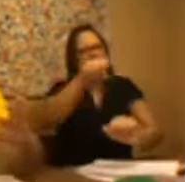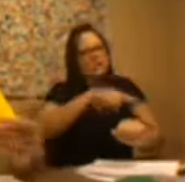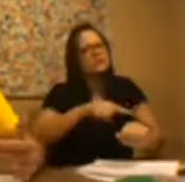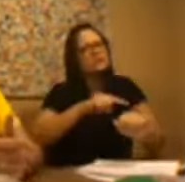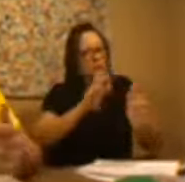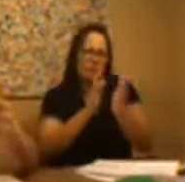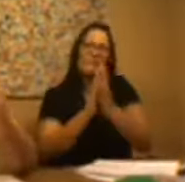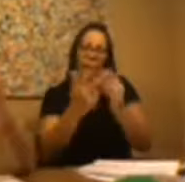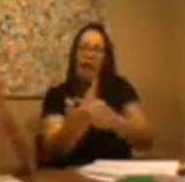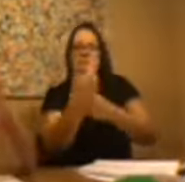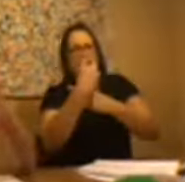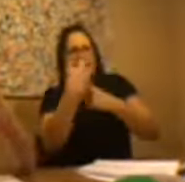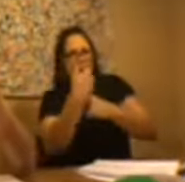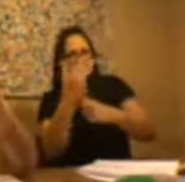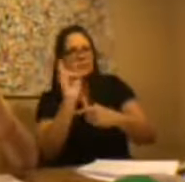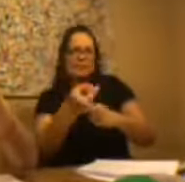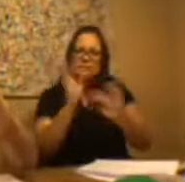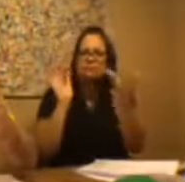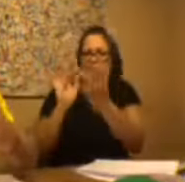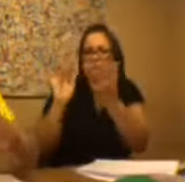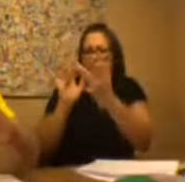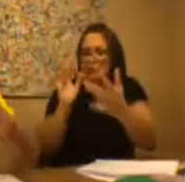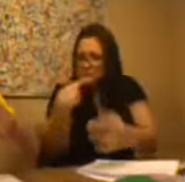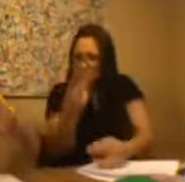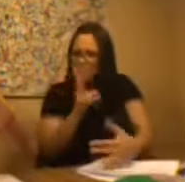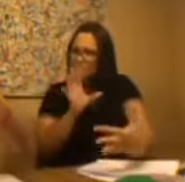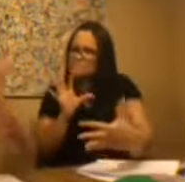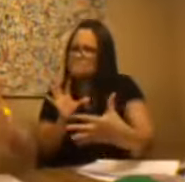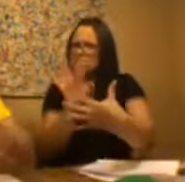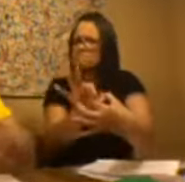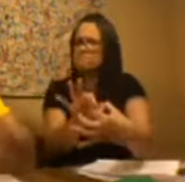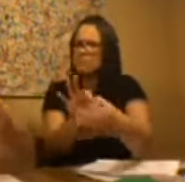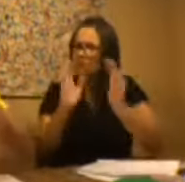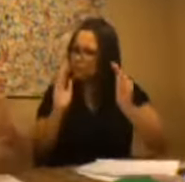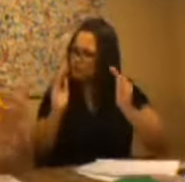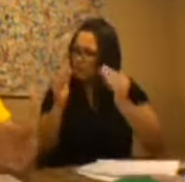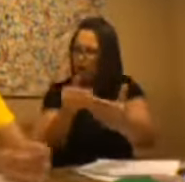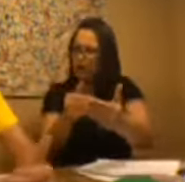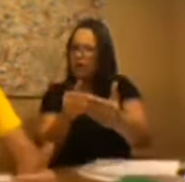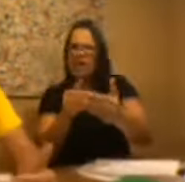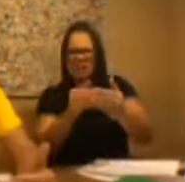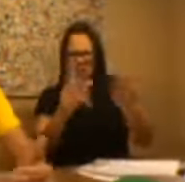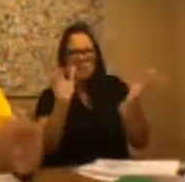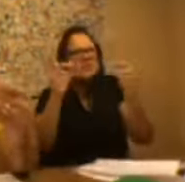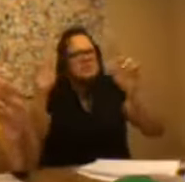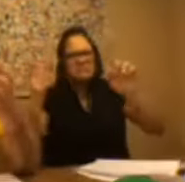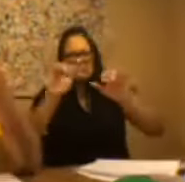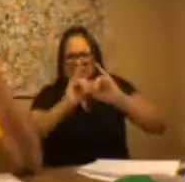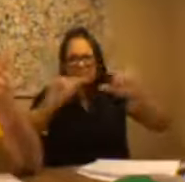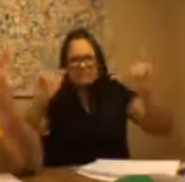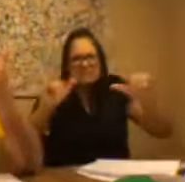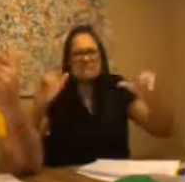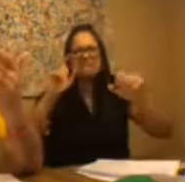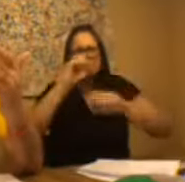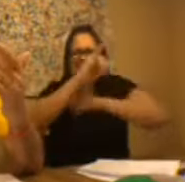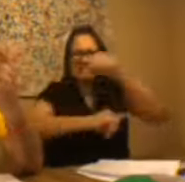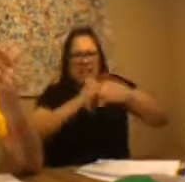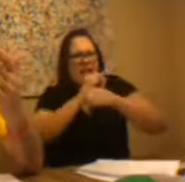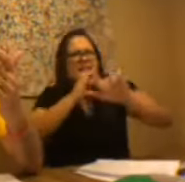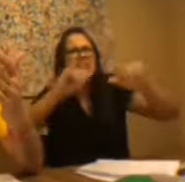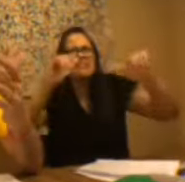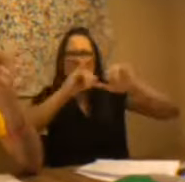ligado peço vamos nos manter unidos e focados combater fake news e dizer que os maiores propagadores